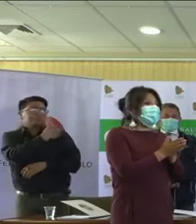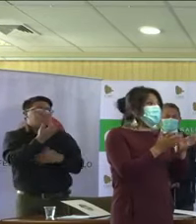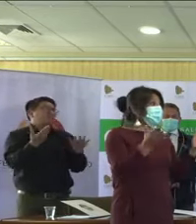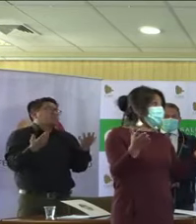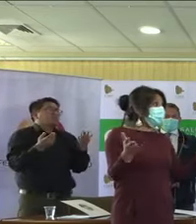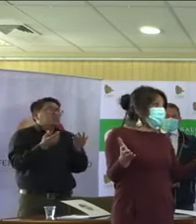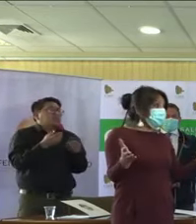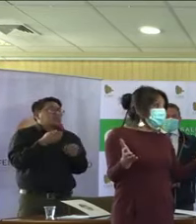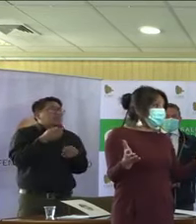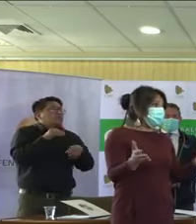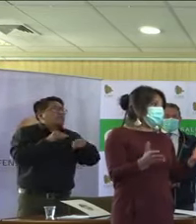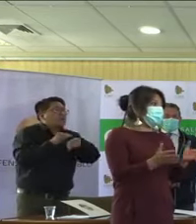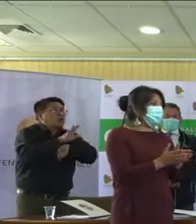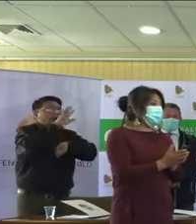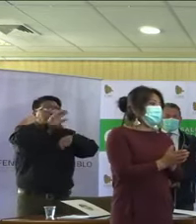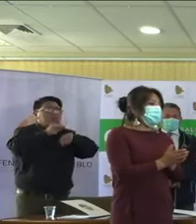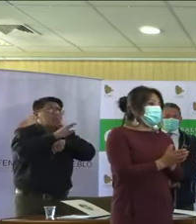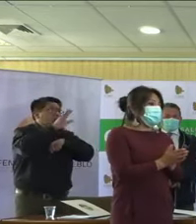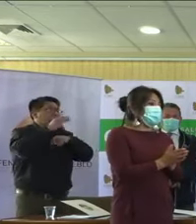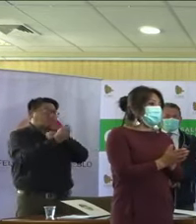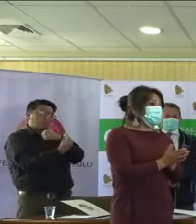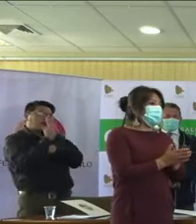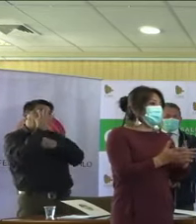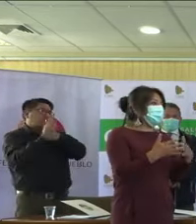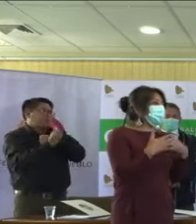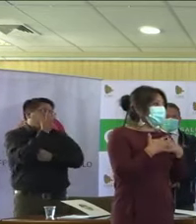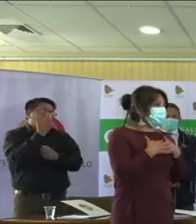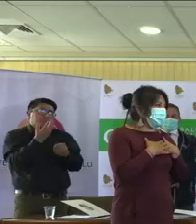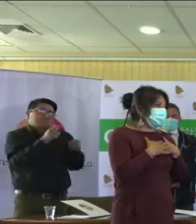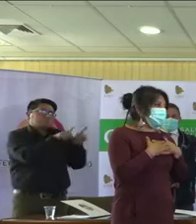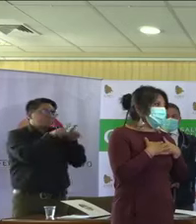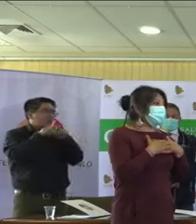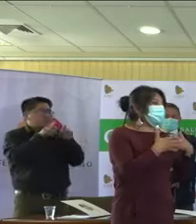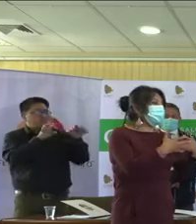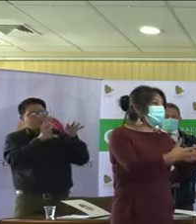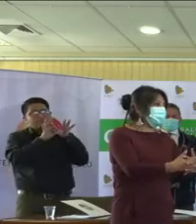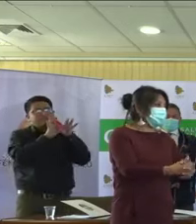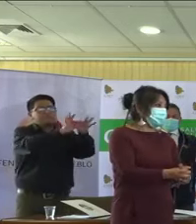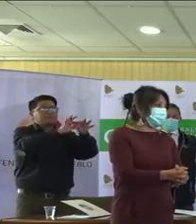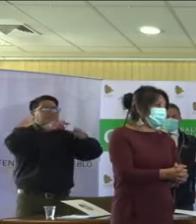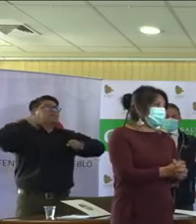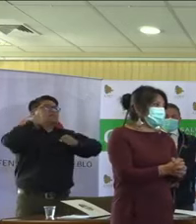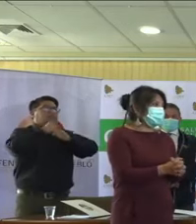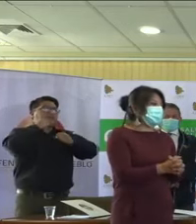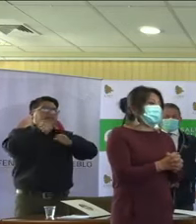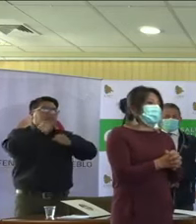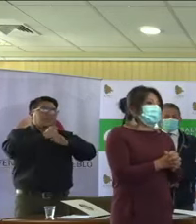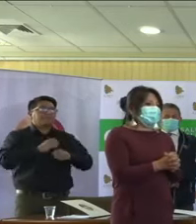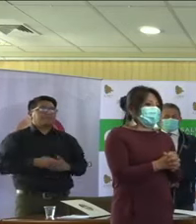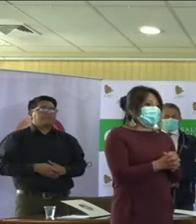cualquier sugerencia también están con nosotros, nosotros estamos con ustedes.